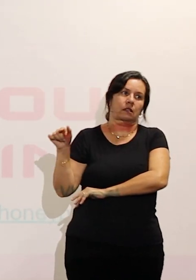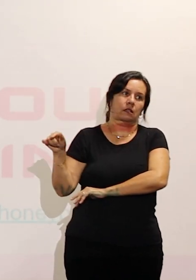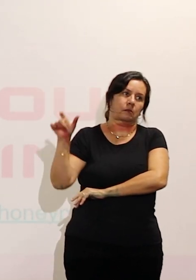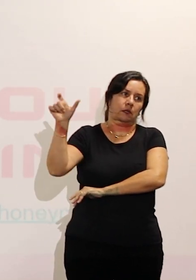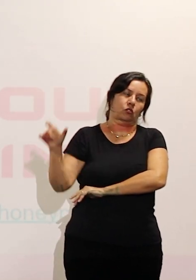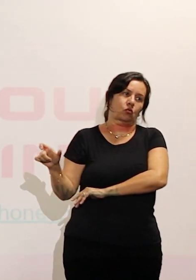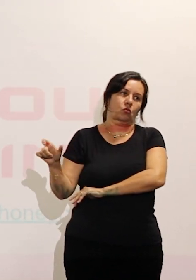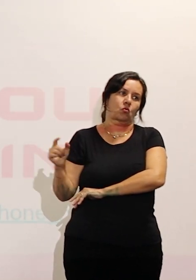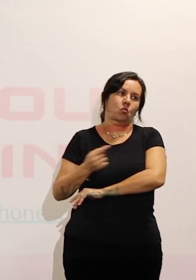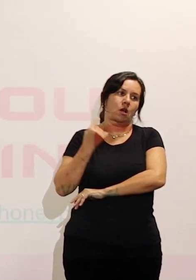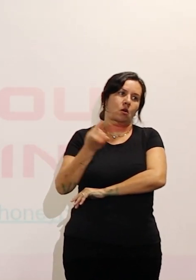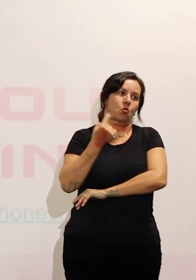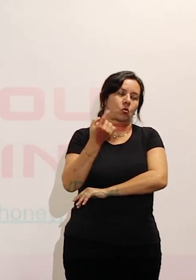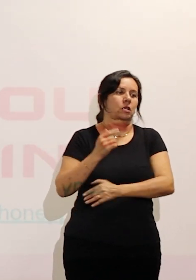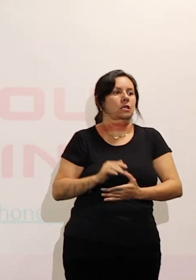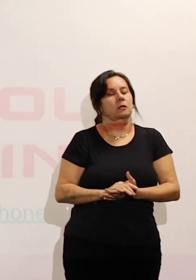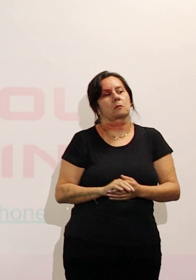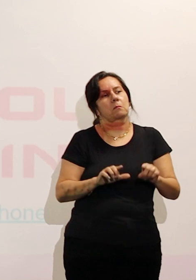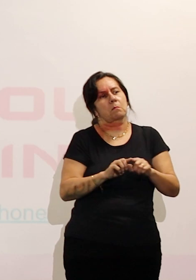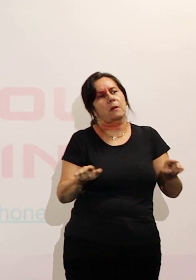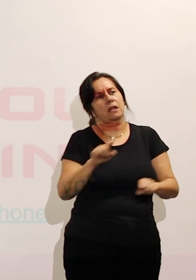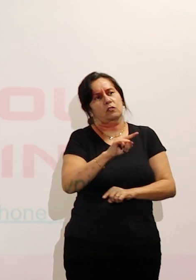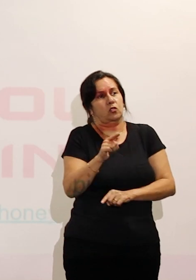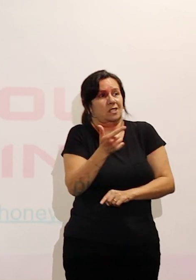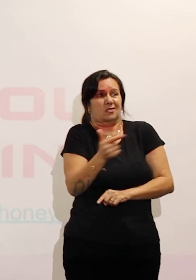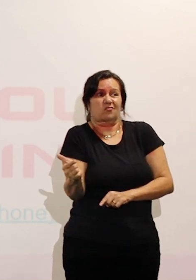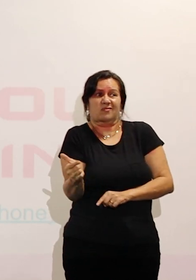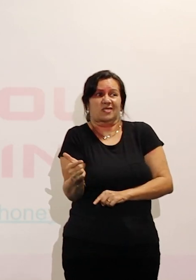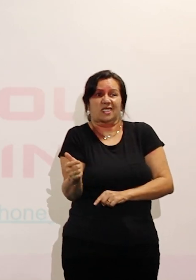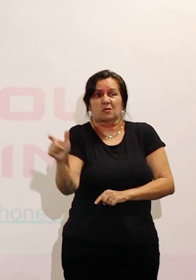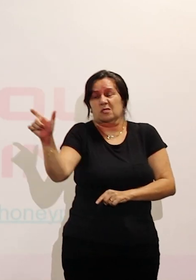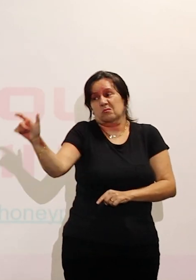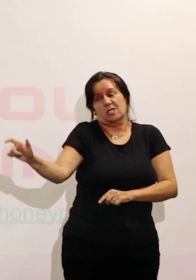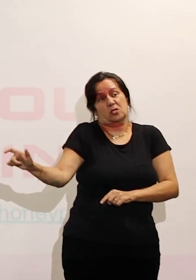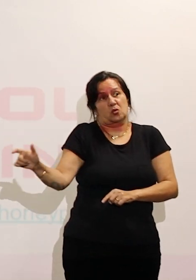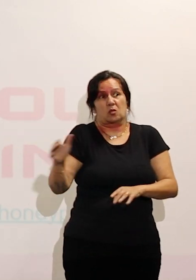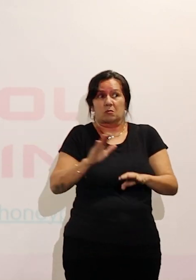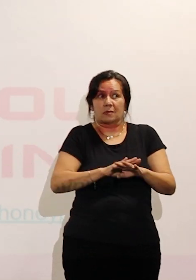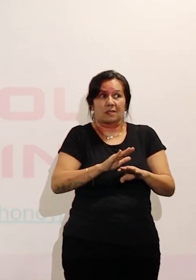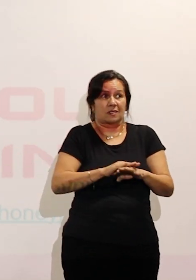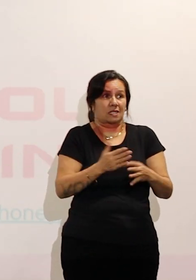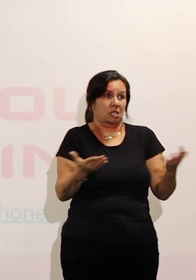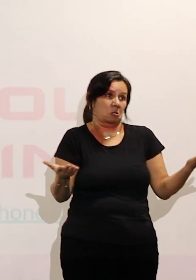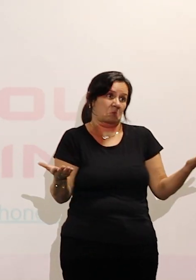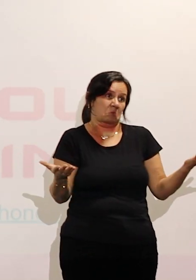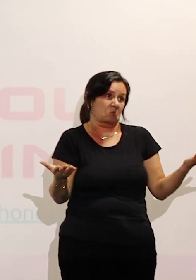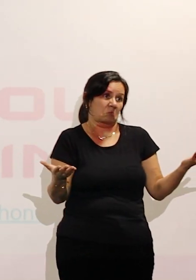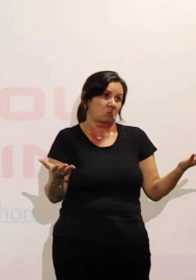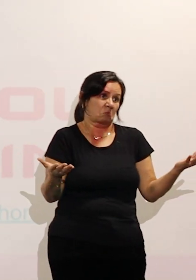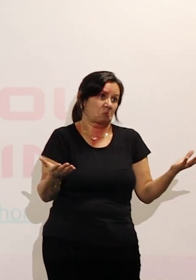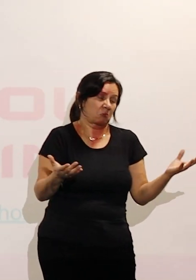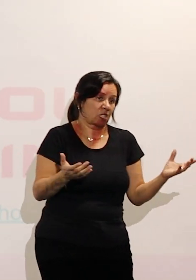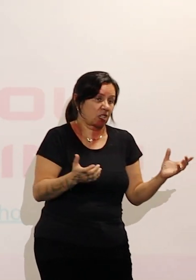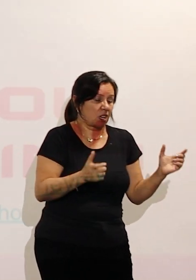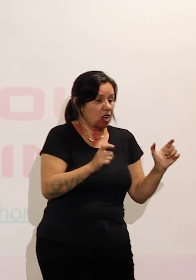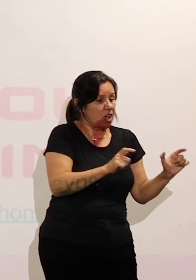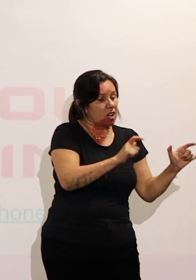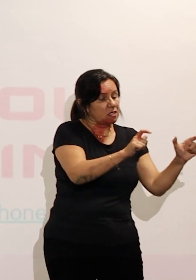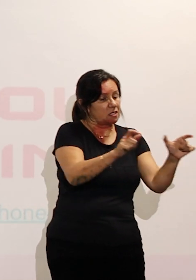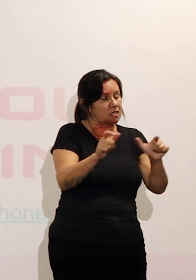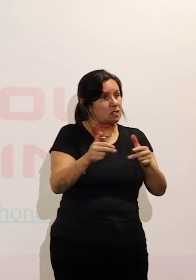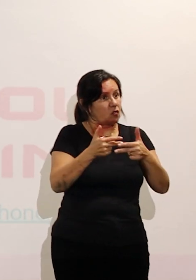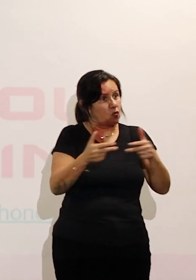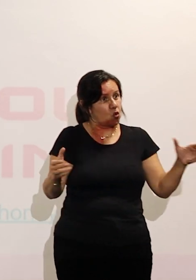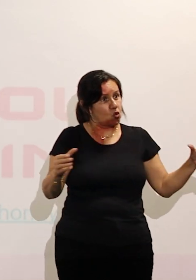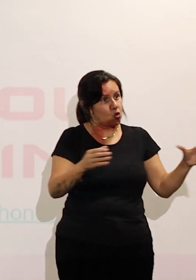né, vai fazer todos os quadros. Mas, se você não tem uma pessoa para fazer isso, então, as pessoas do pixel art podem fazer a animação, e